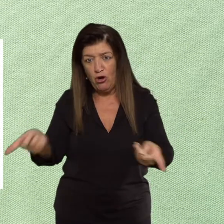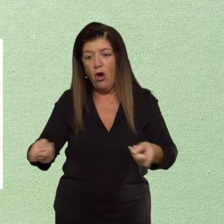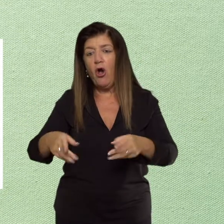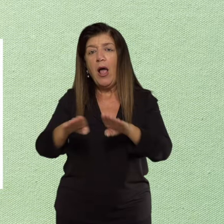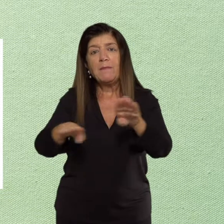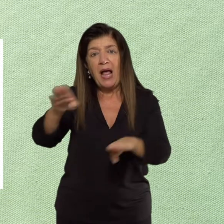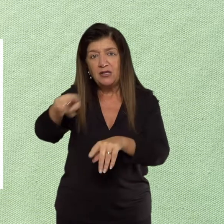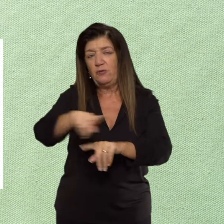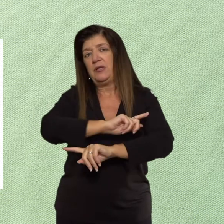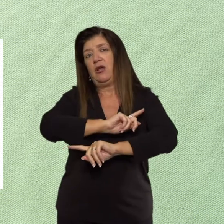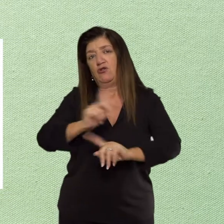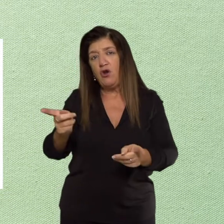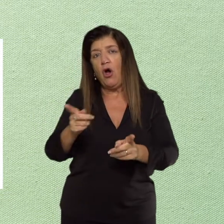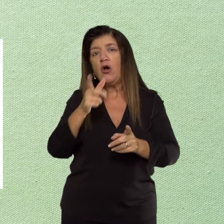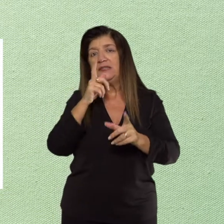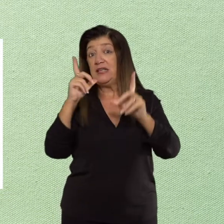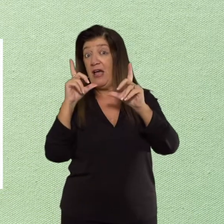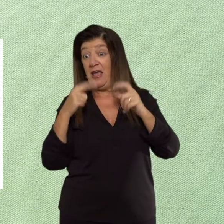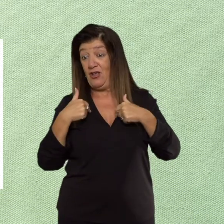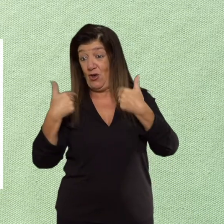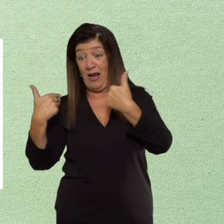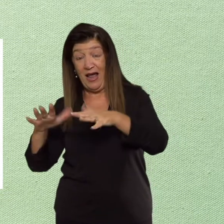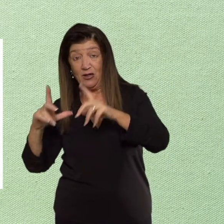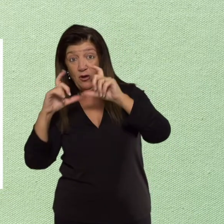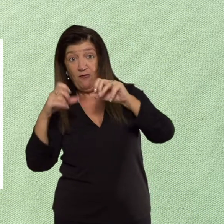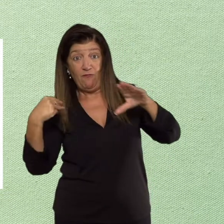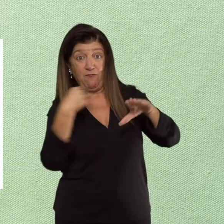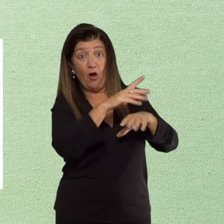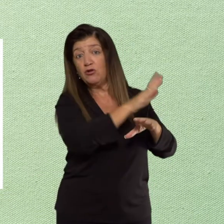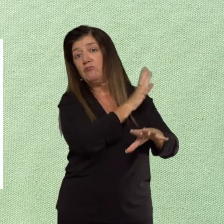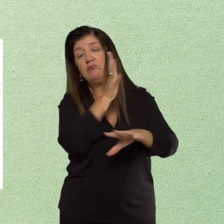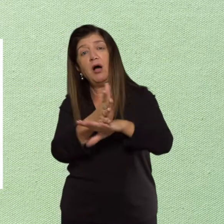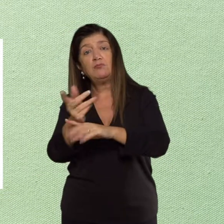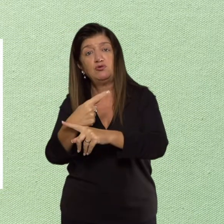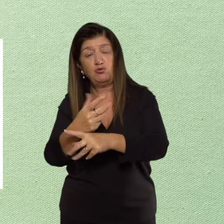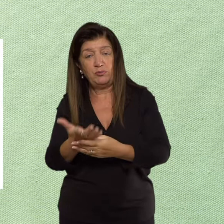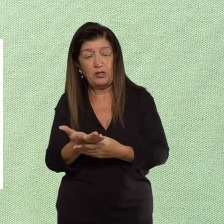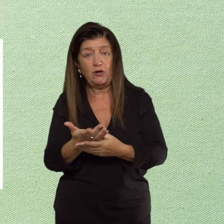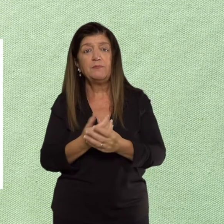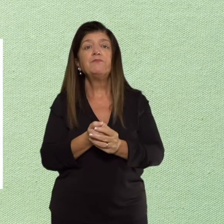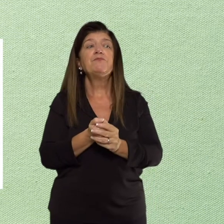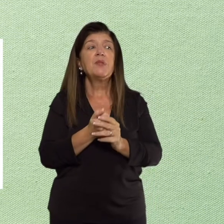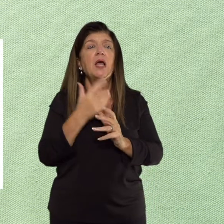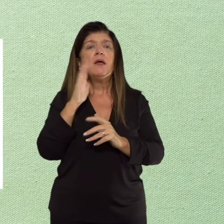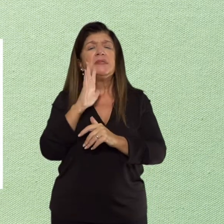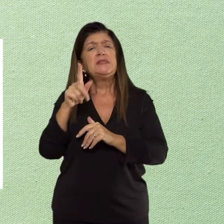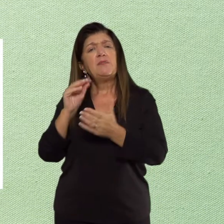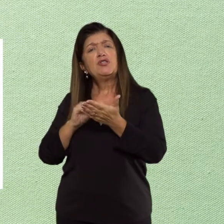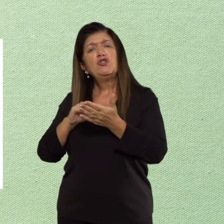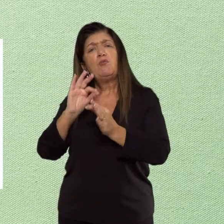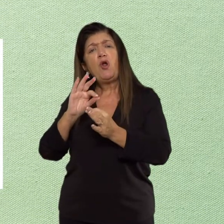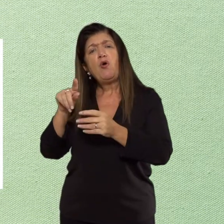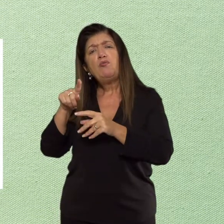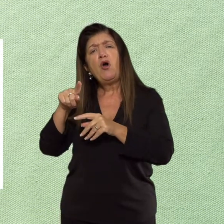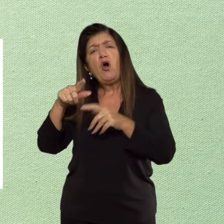Sappiamo che ci sono delle zone nevralgiche nella città dove viene utilizzato il servizio di sharing mobility, e nella fattispecie noi